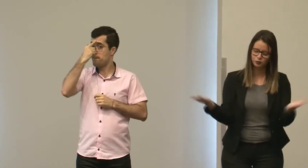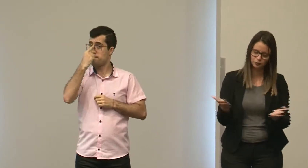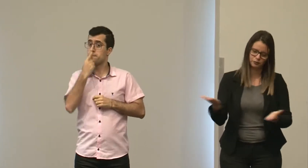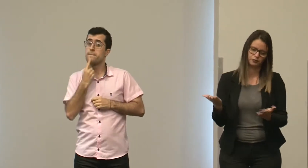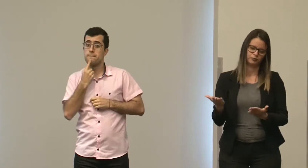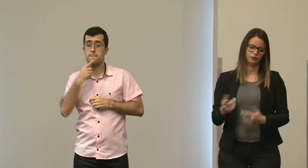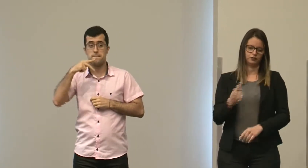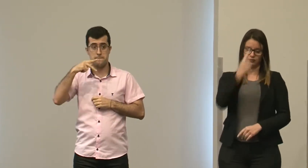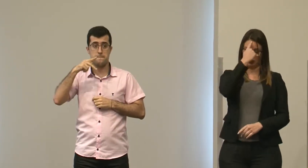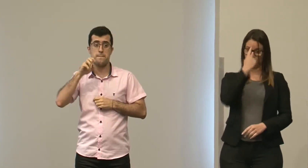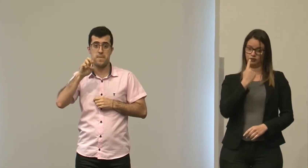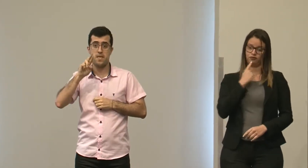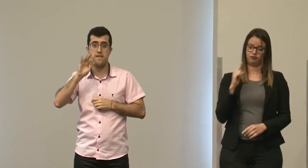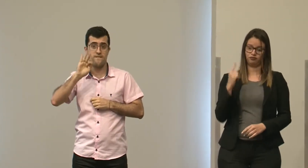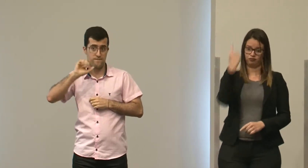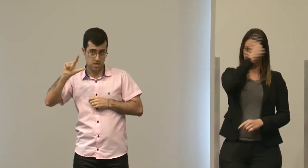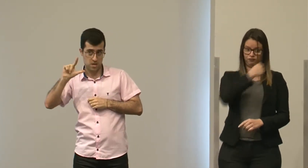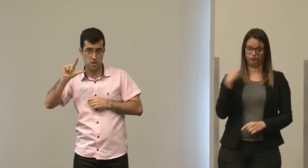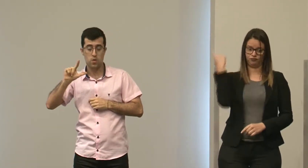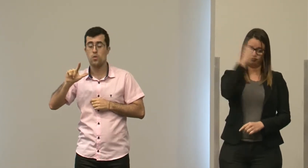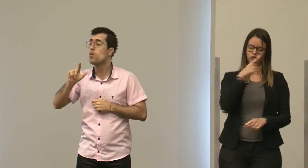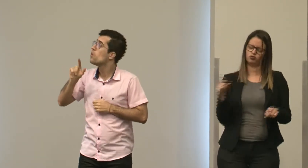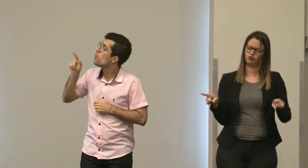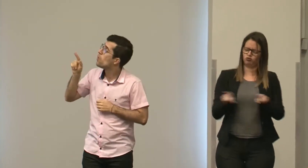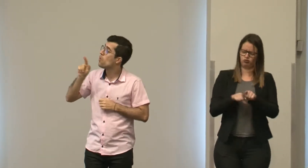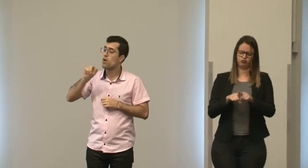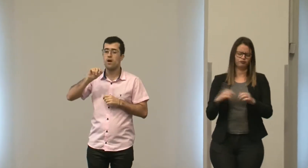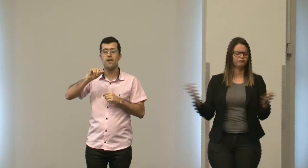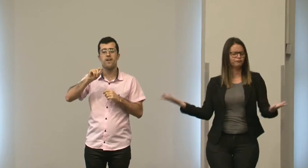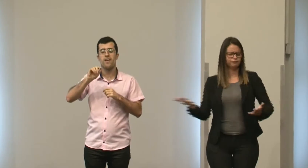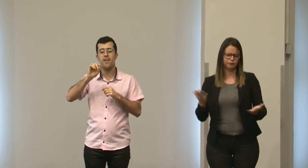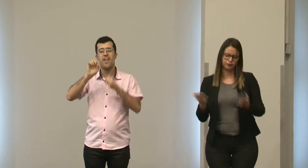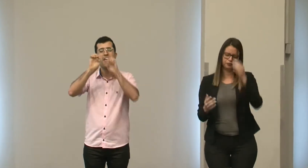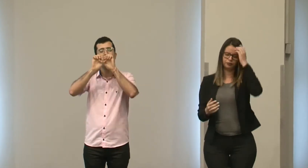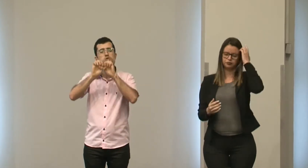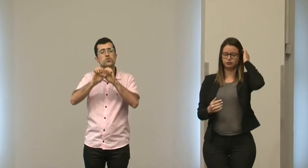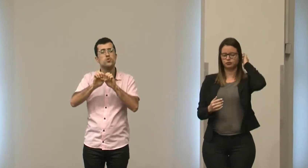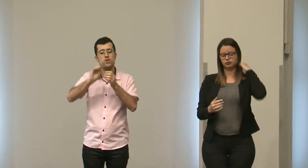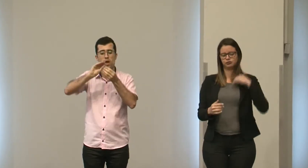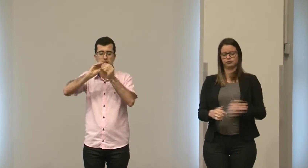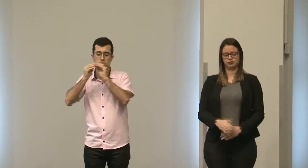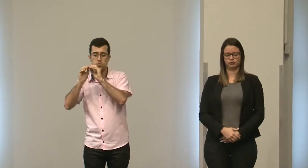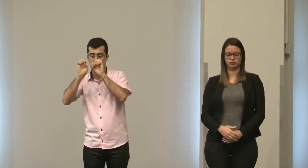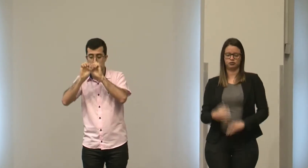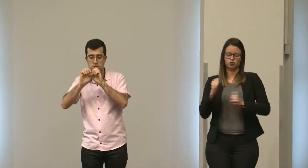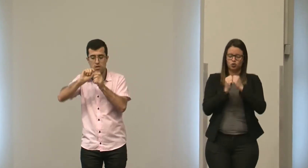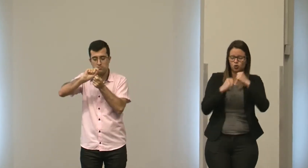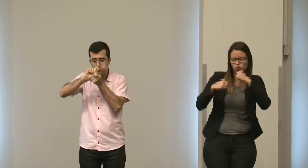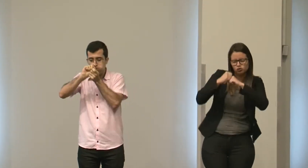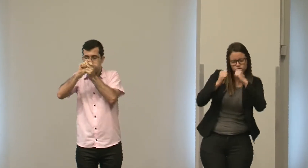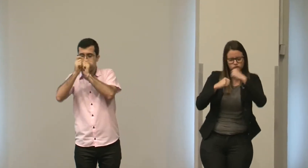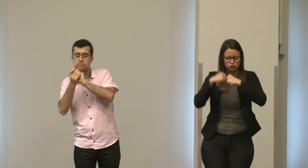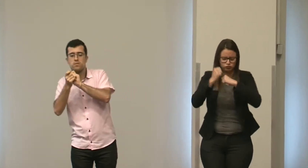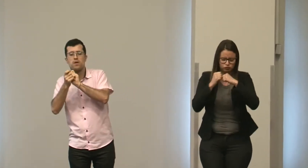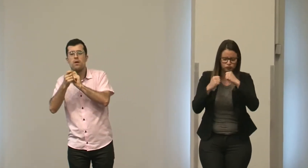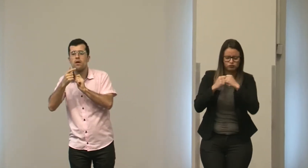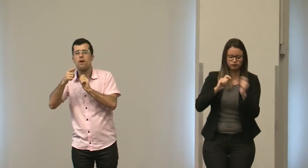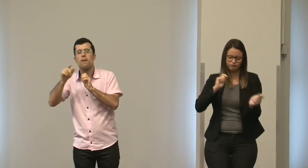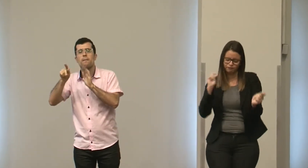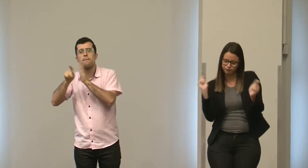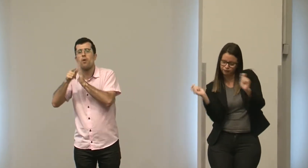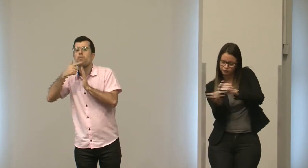sinal datilológico é muita coisa, um recorte muito grande. Então, o meu recorte é para falar sobre